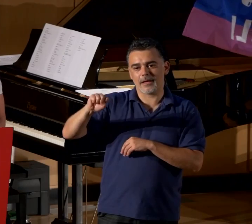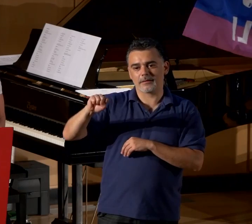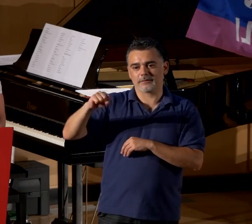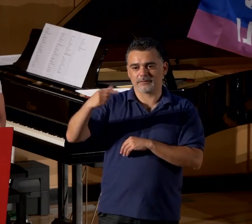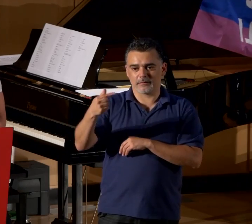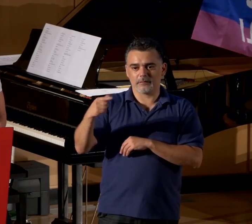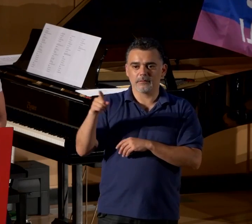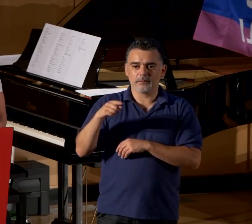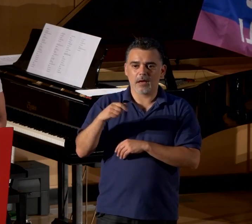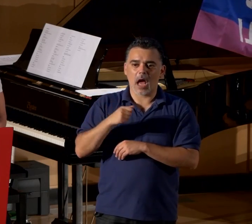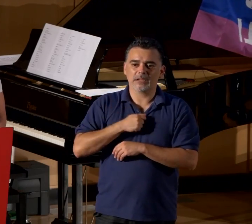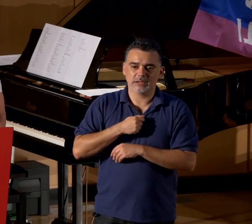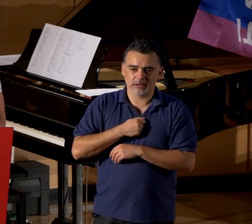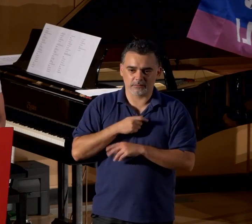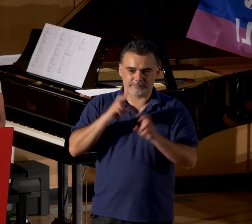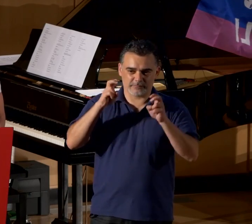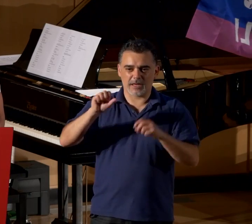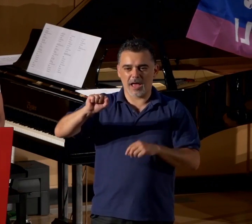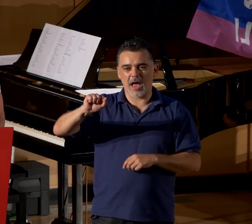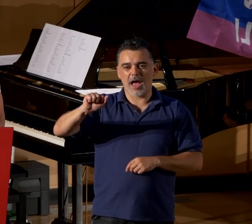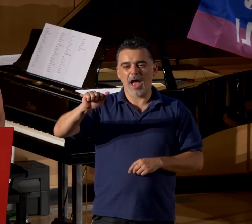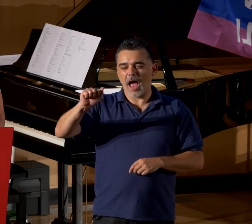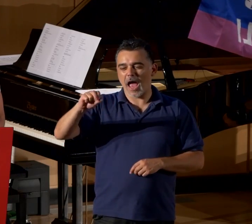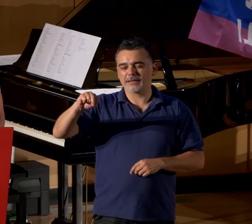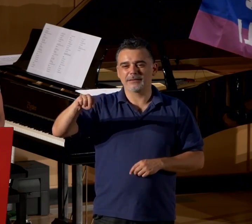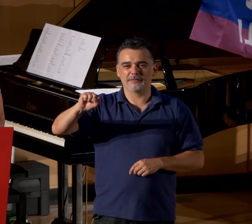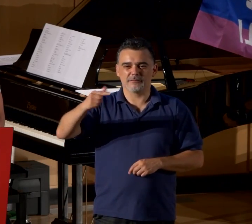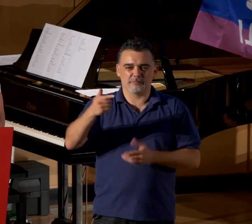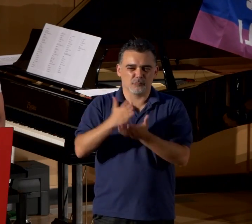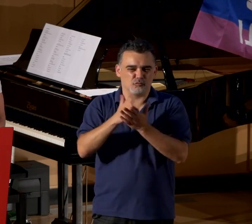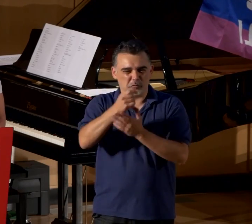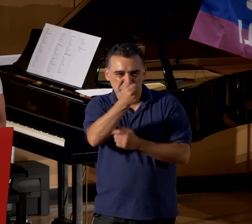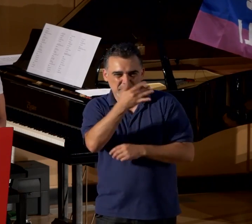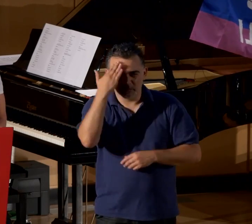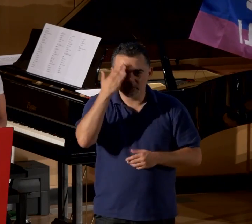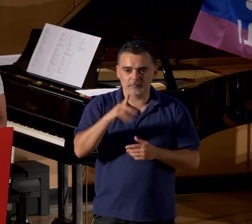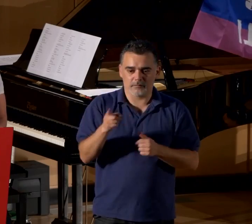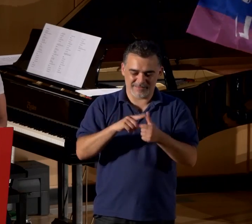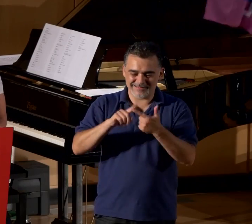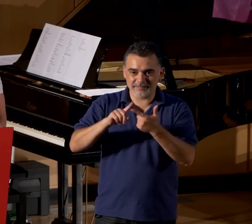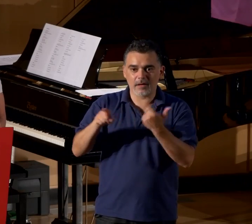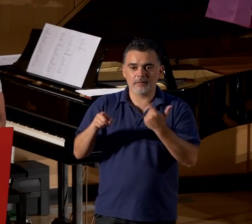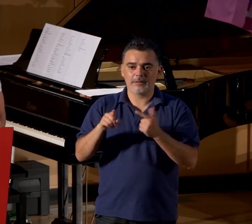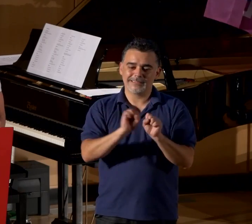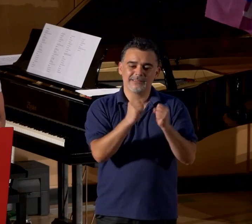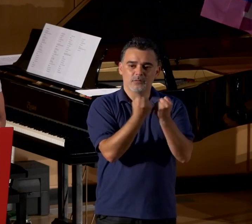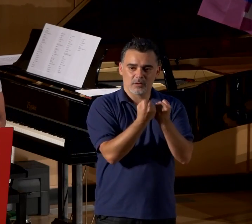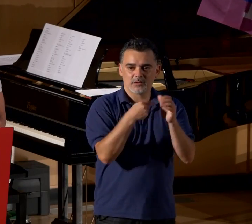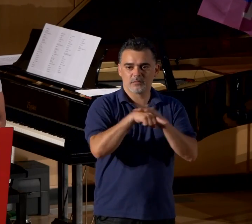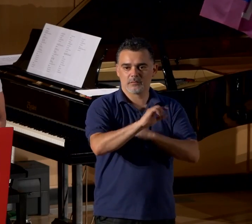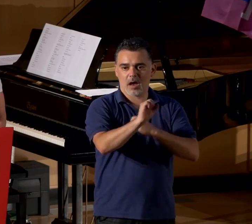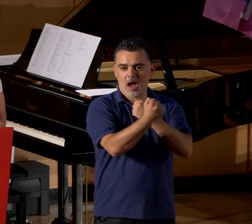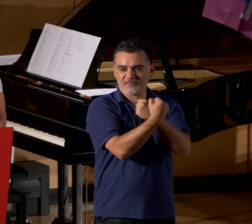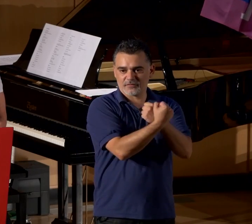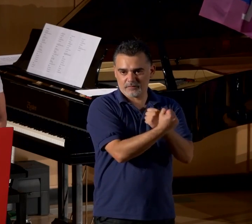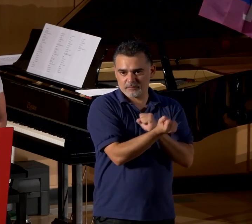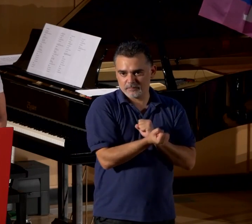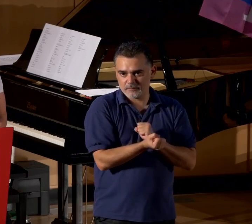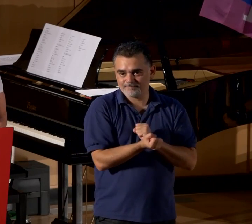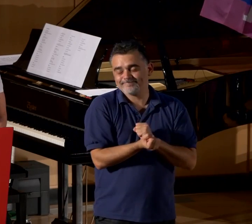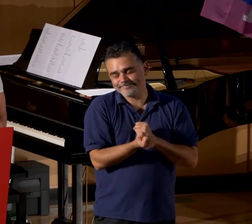meisten bekannt. Und ein Thema, was hier auch schon angesprochen wurde, ist die Situation in Haft. Und wir